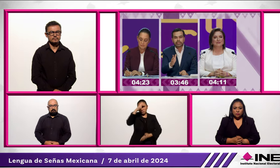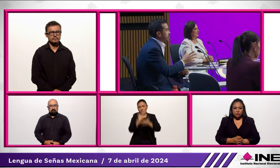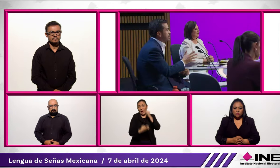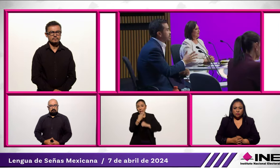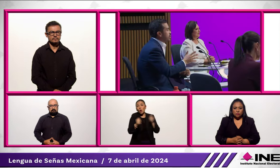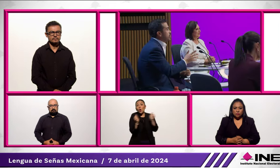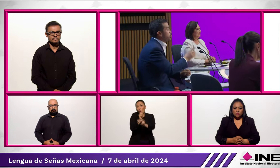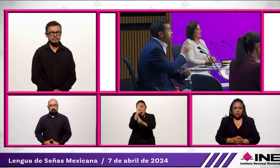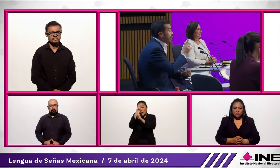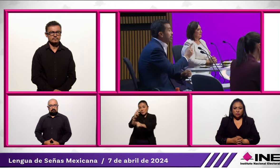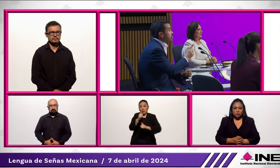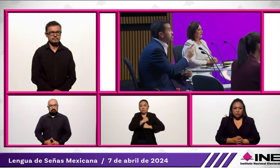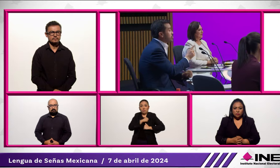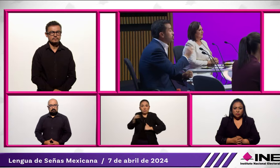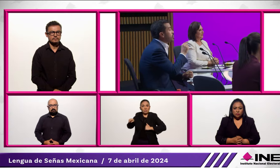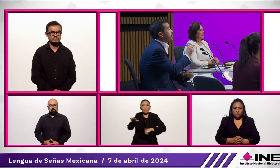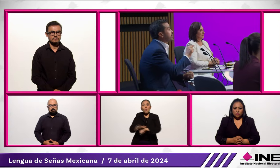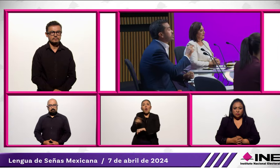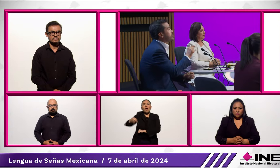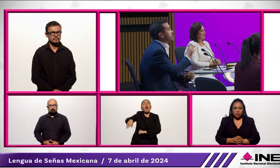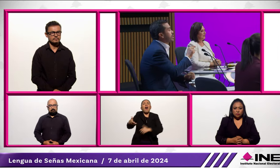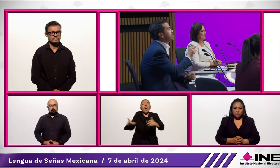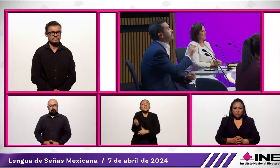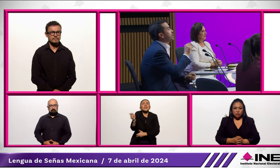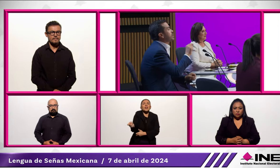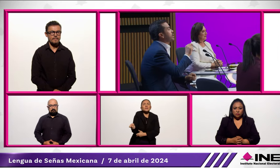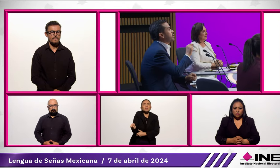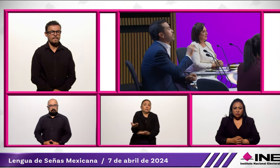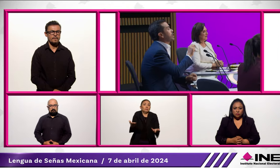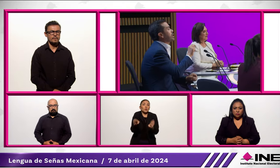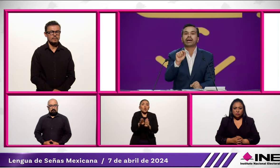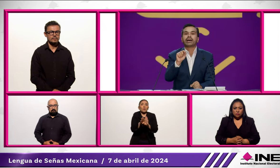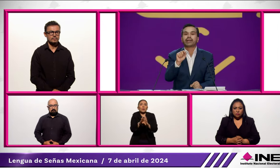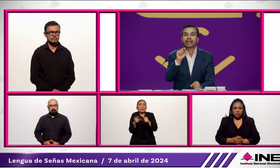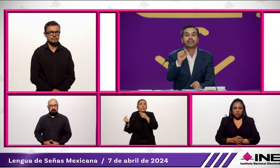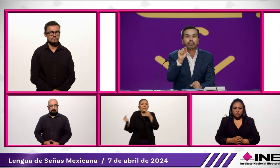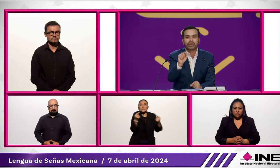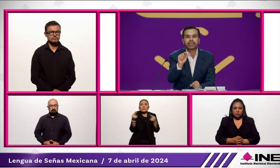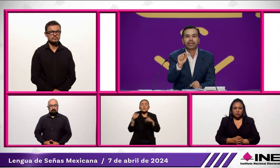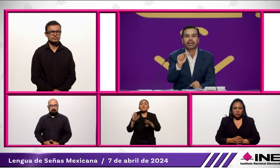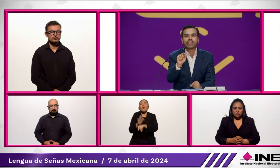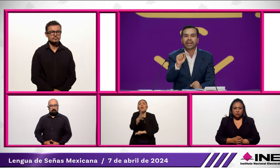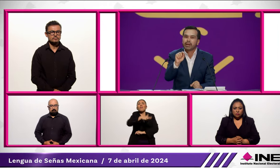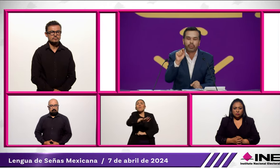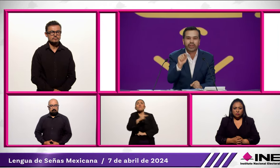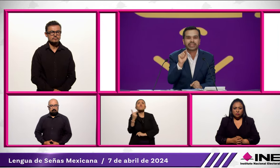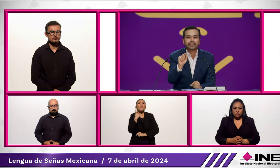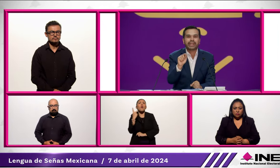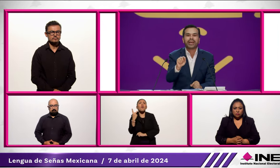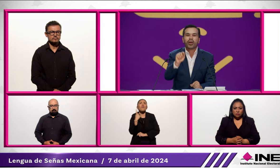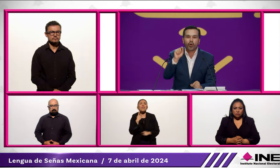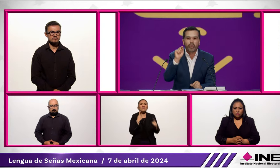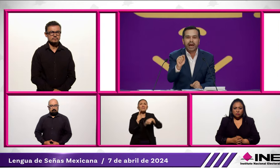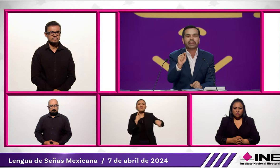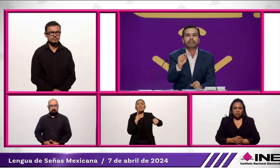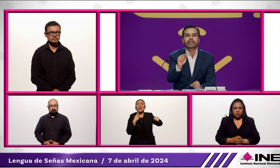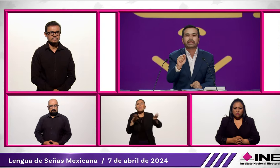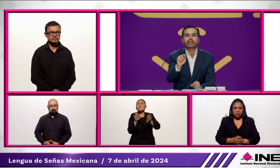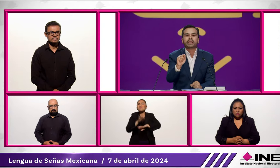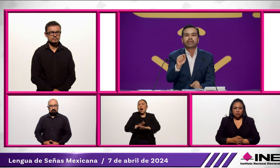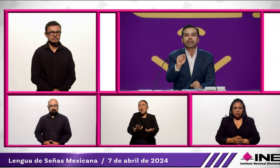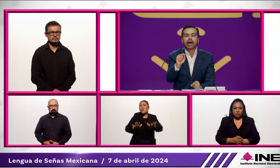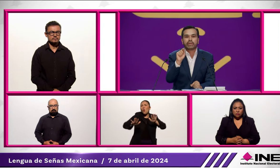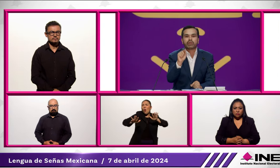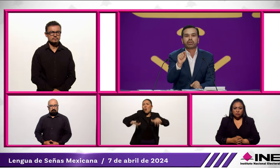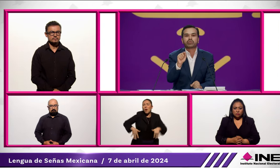las Fuerzas Armadas porque ellos lo único que han hecho es enfrentar lo que la clase política, el poder civil,